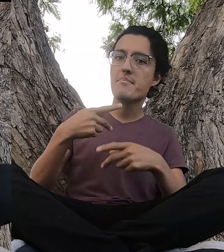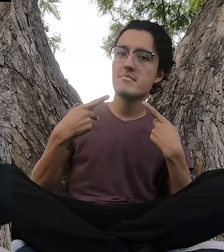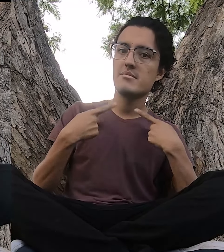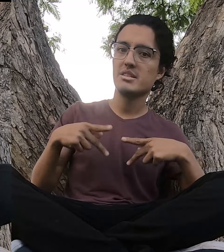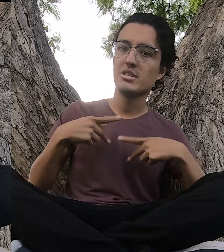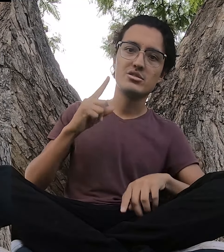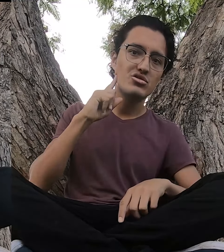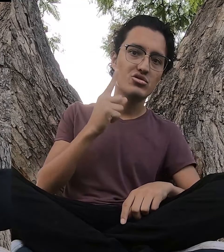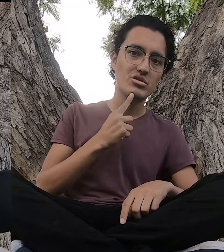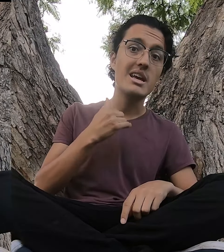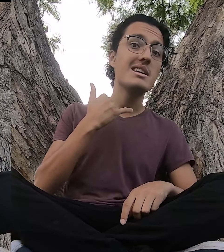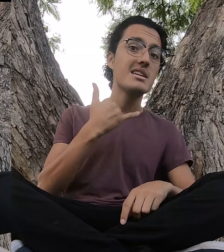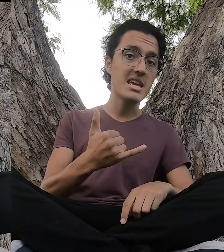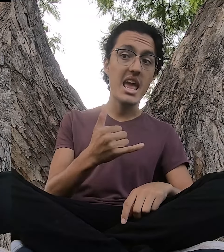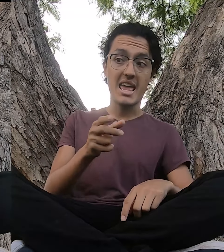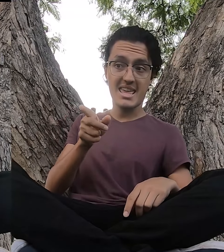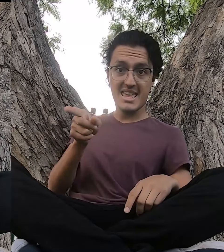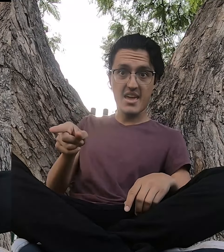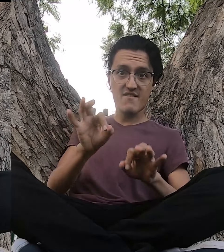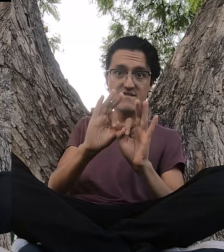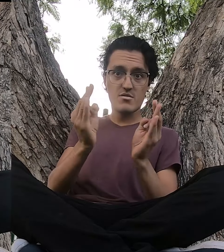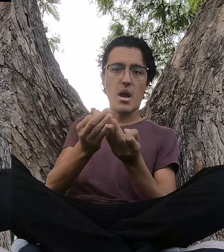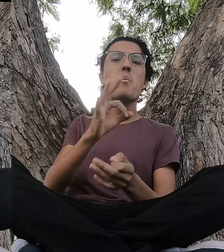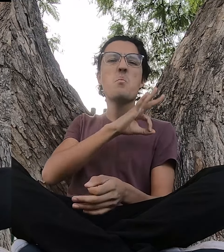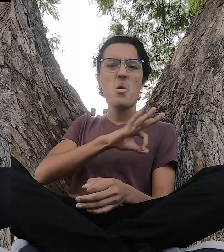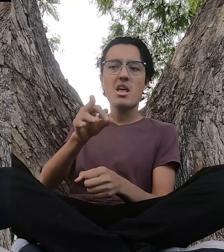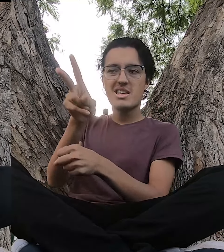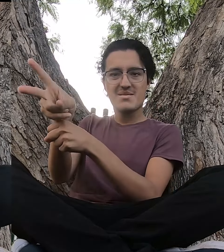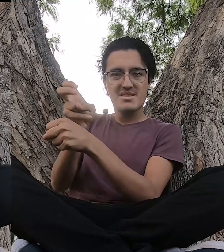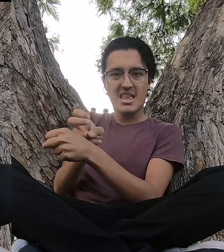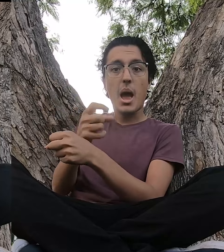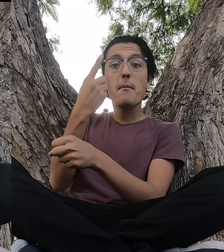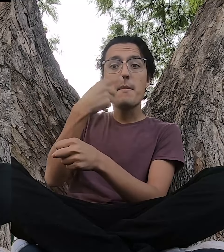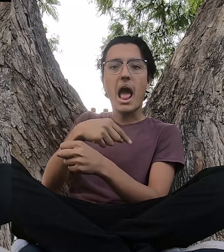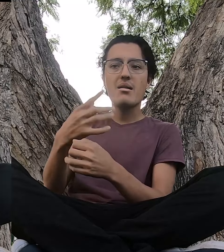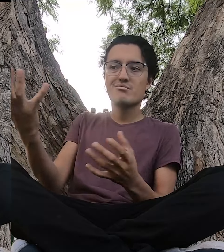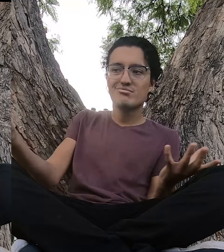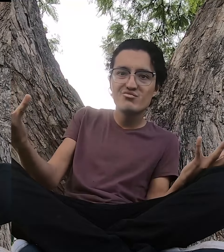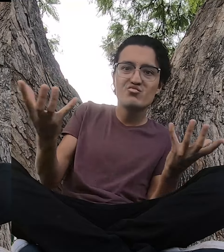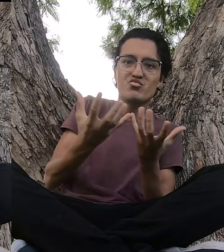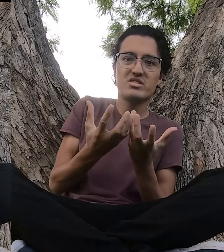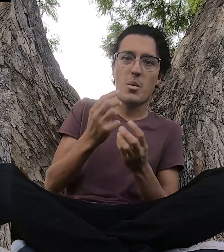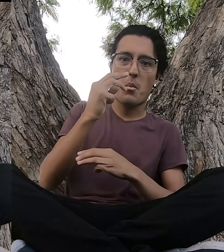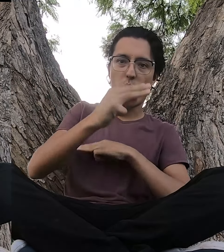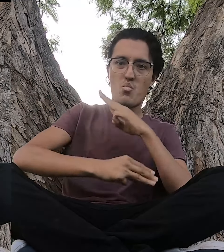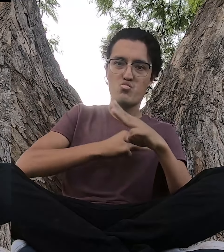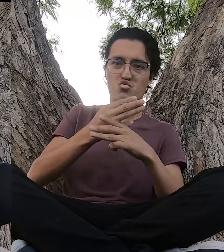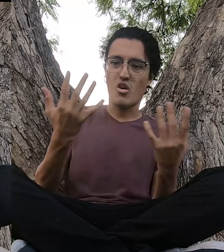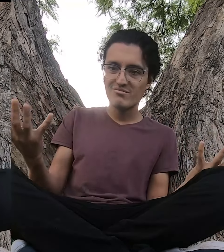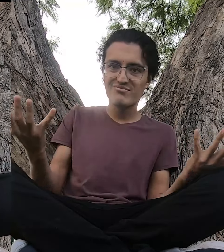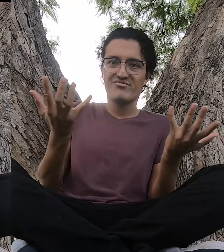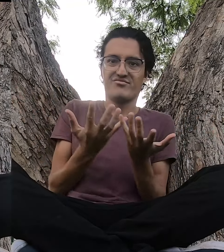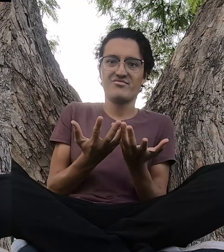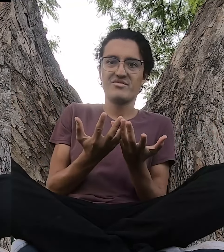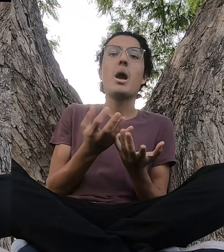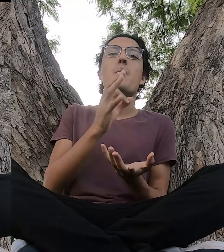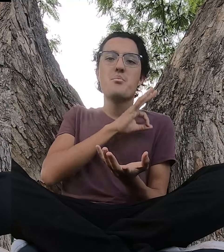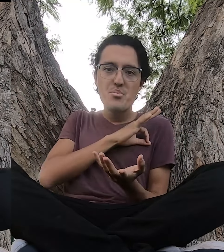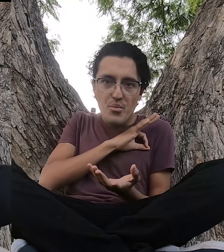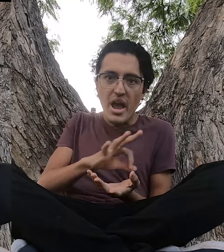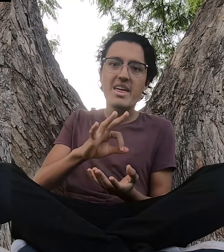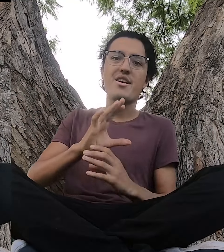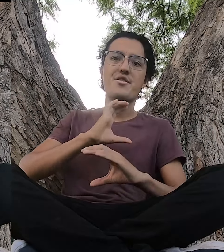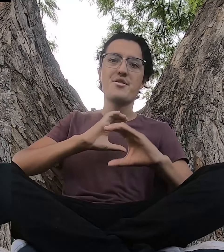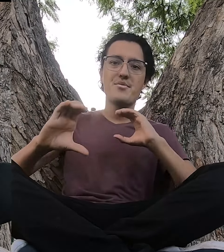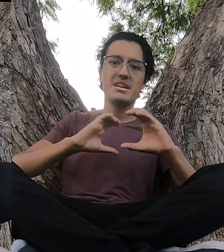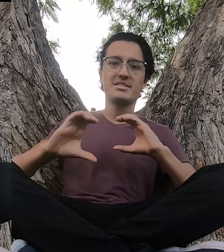dignificar para las personas sordas y de esa manera poderlos invitar a ser parte de este mundo que ya lo son,